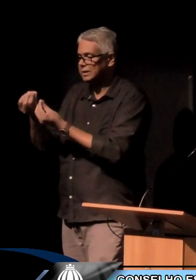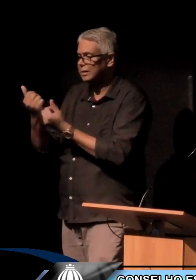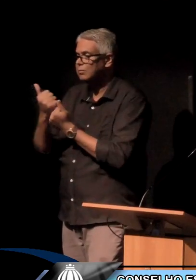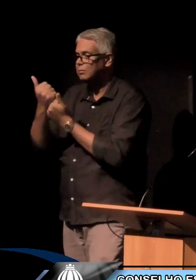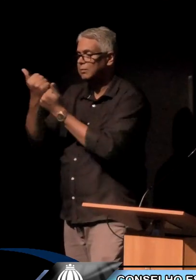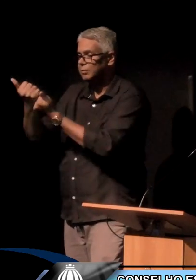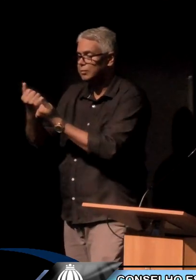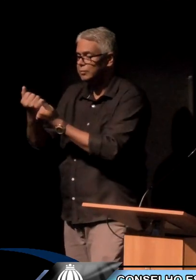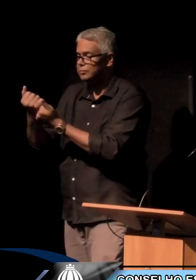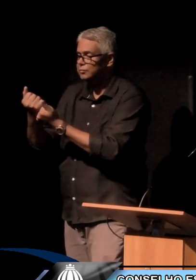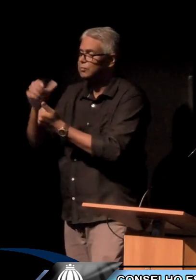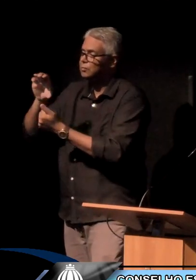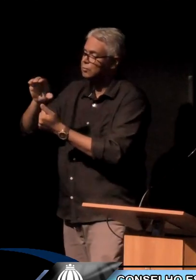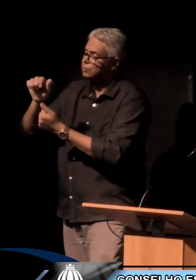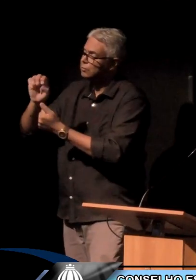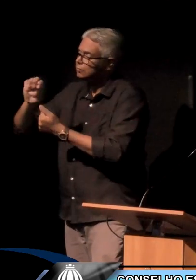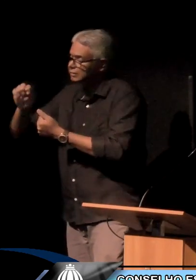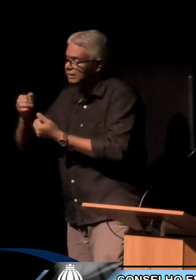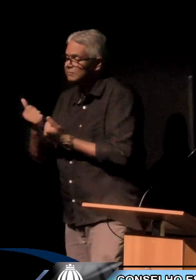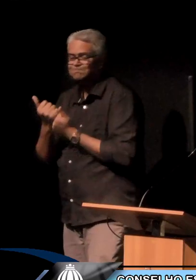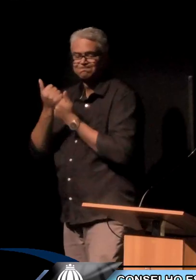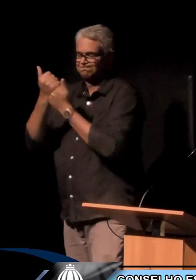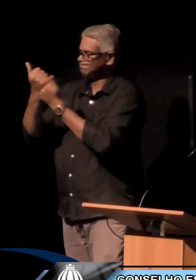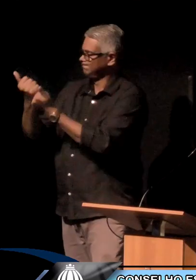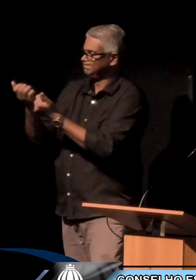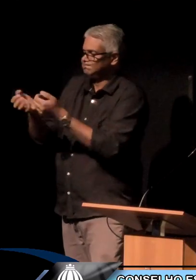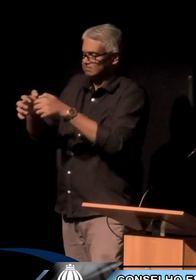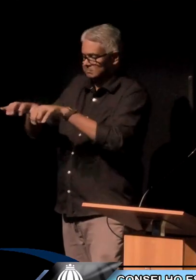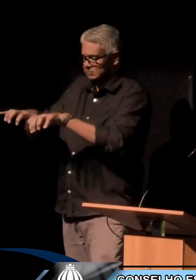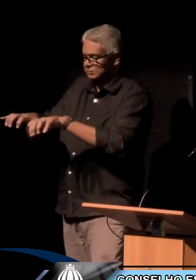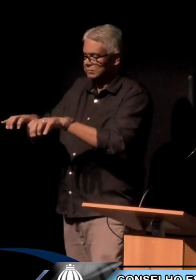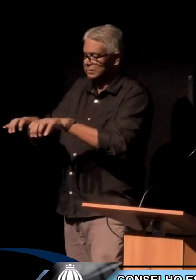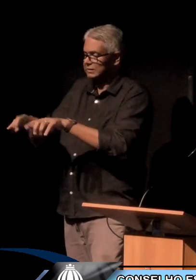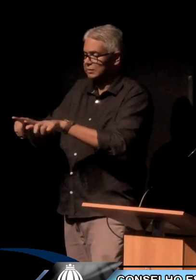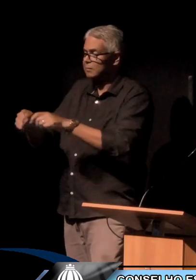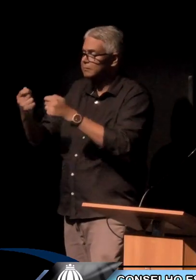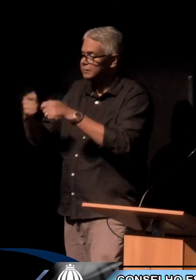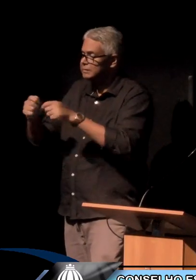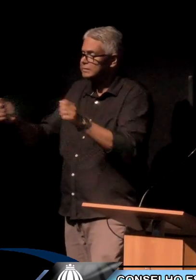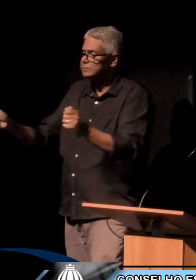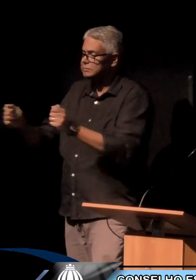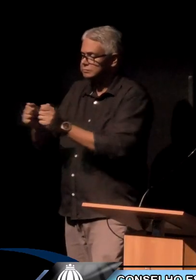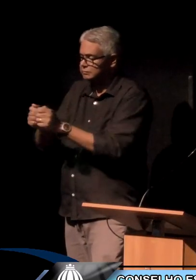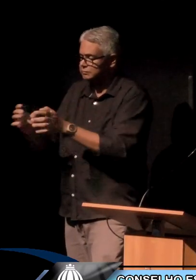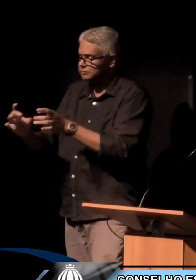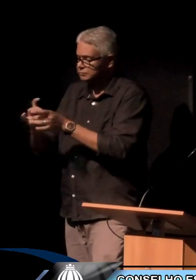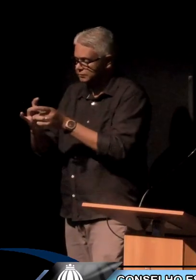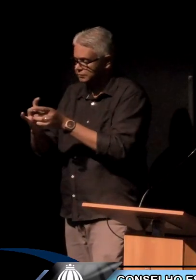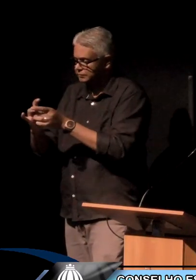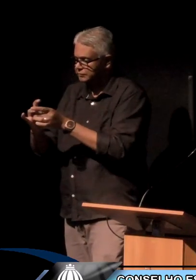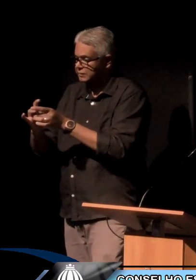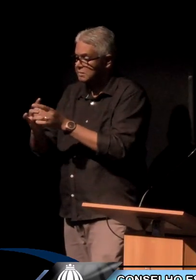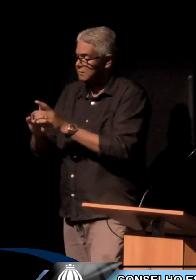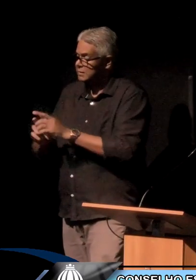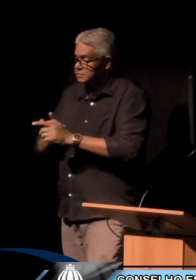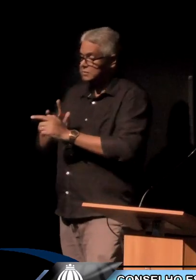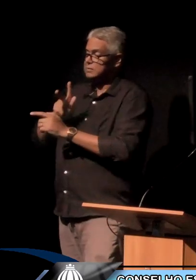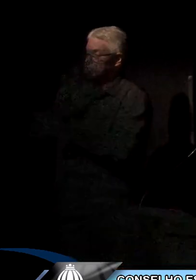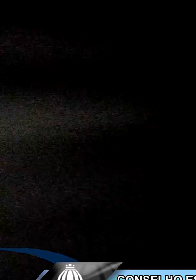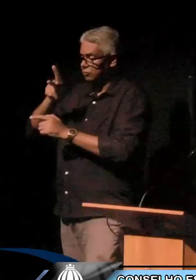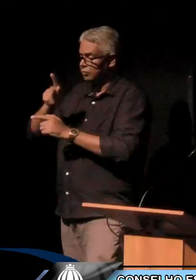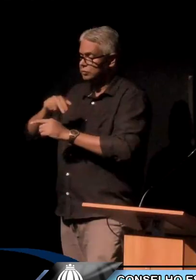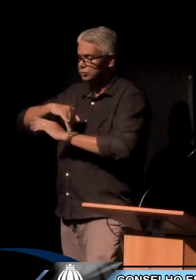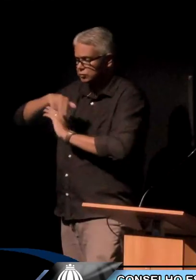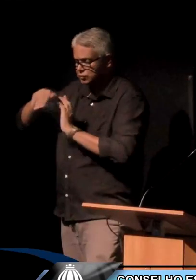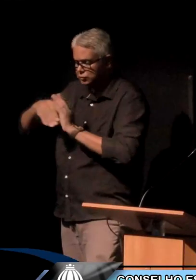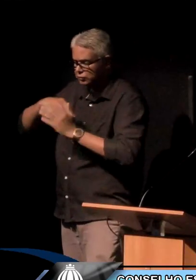precisa estar articulado para que isso ganhe a sua potência que precisa né E aí são todos esses atores